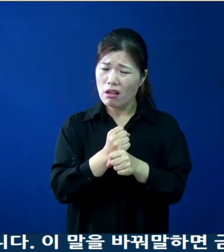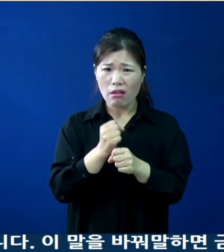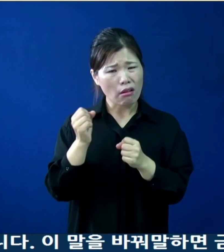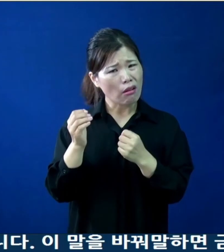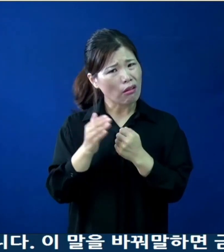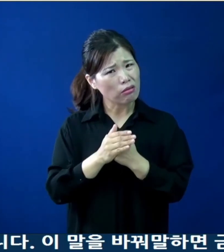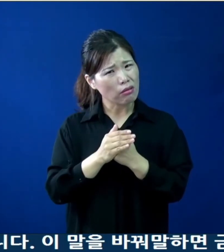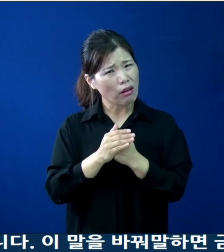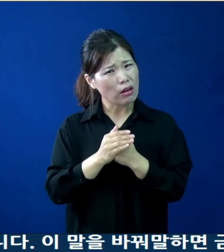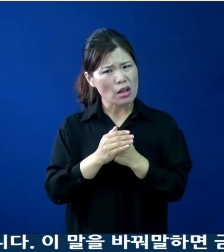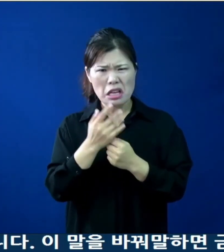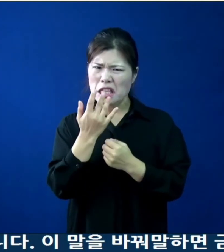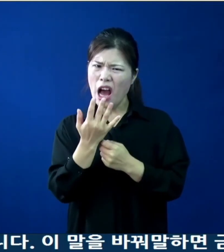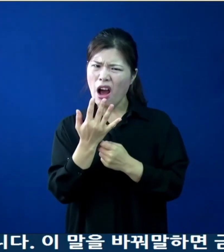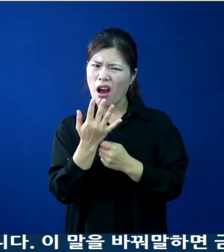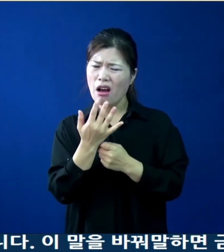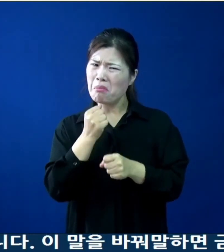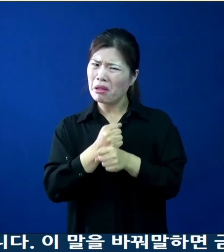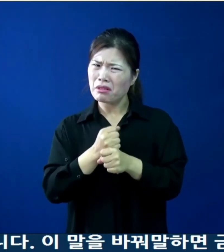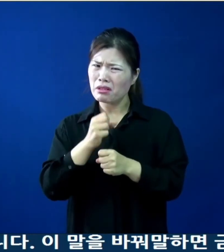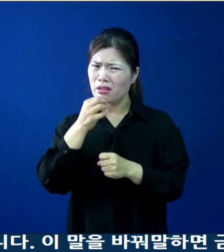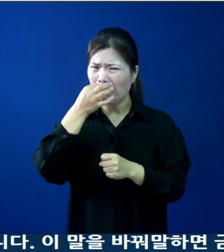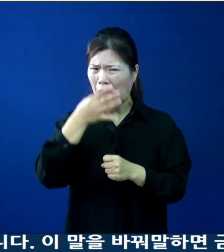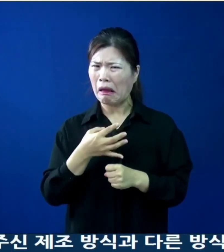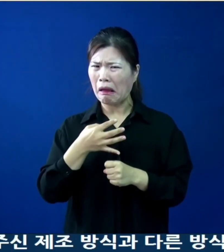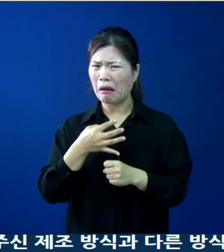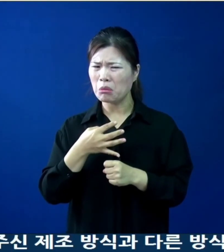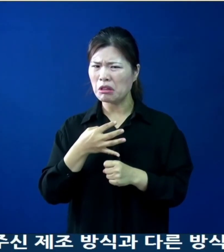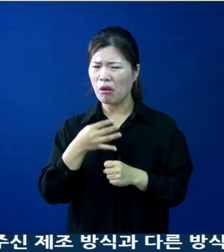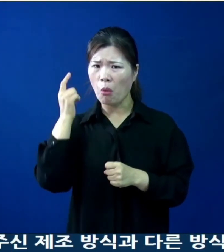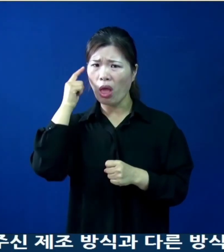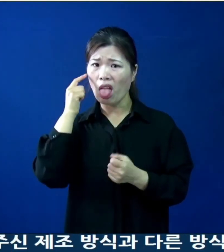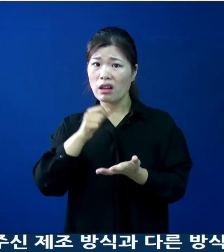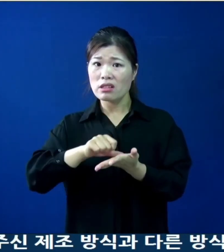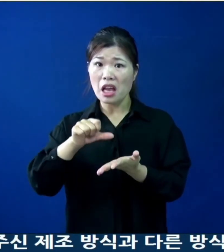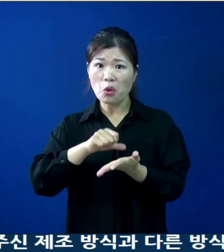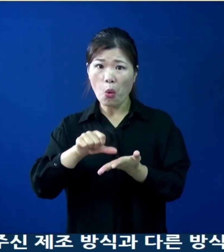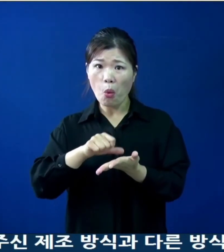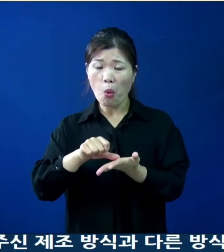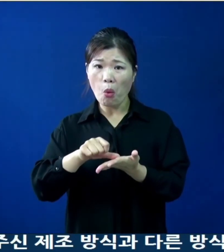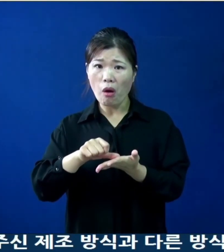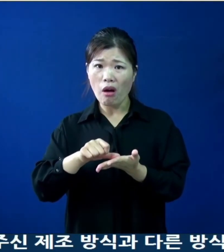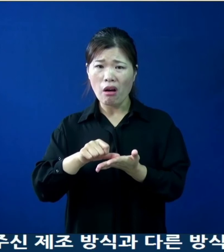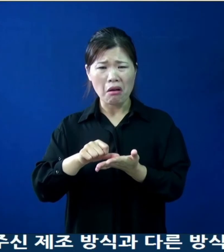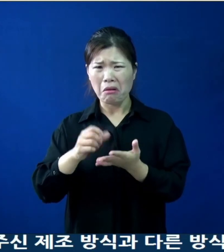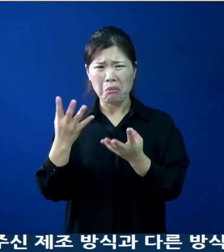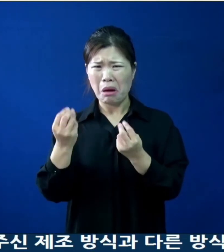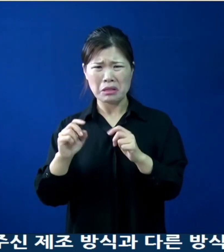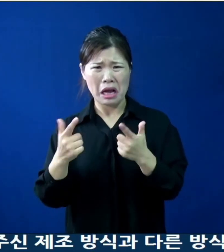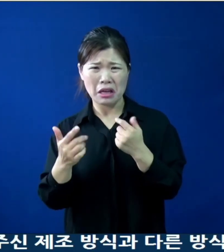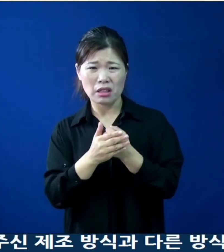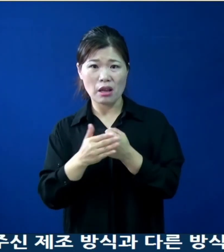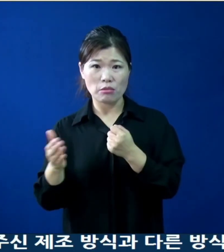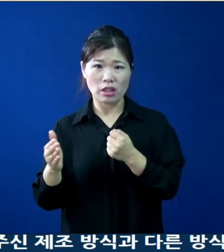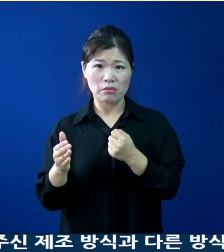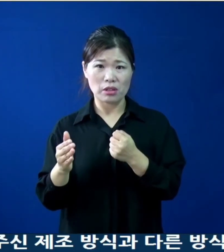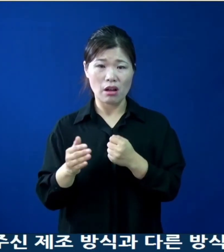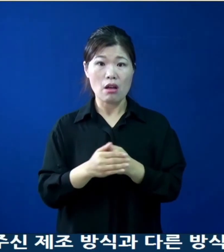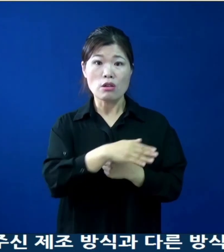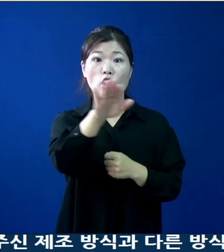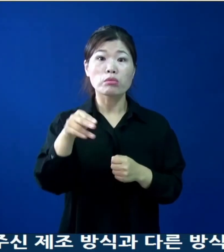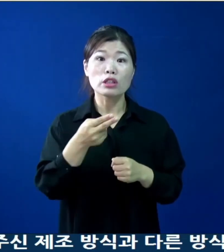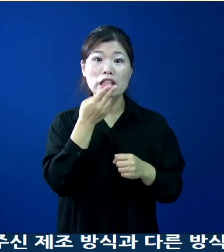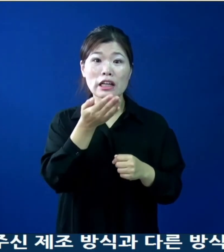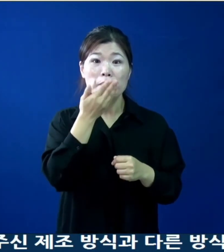향이 너무 만들기 힘든 거예요. 재료가 있어야 되는데 재료가 없을 때도 있지 않아요? 여러분, 음식을 만들어야